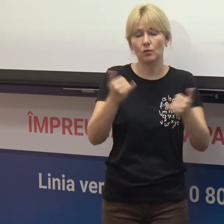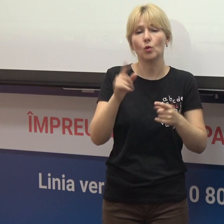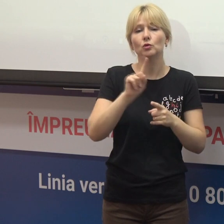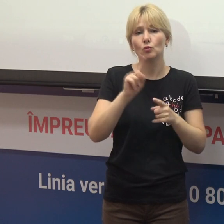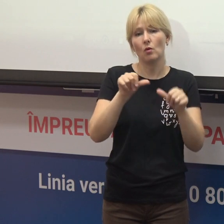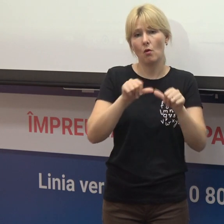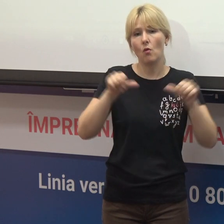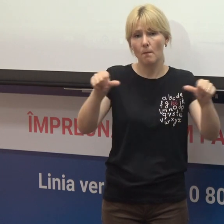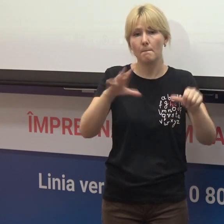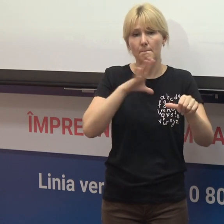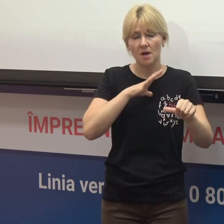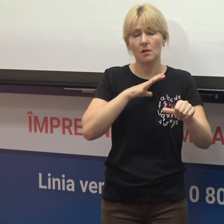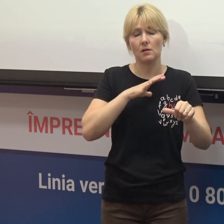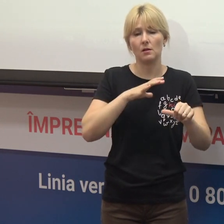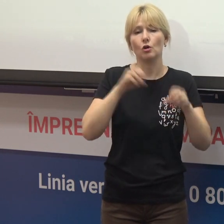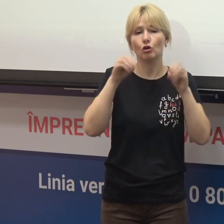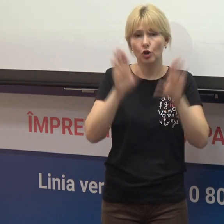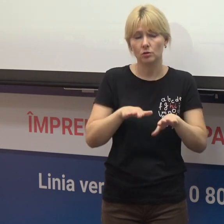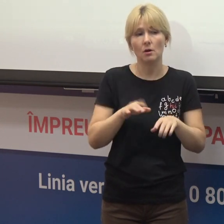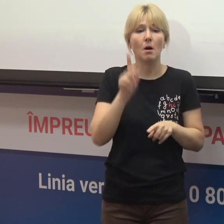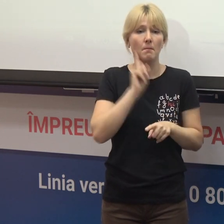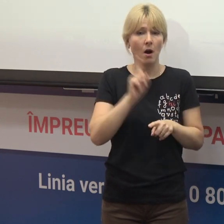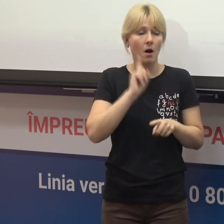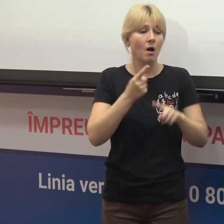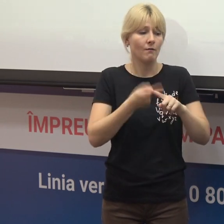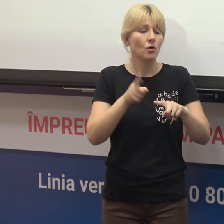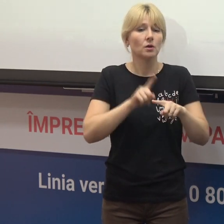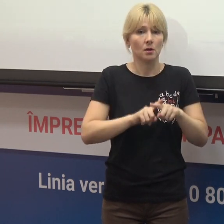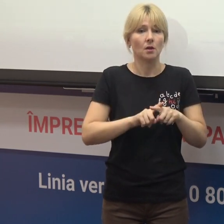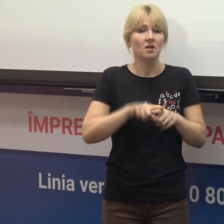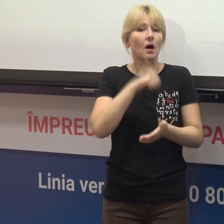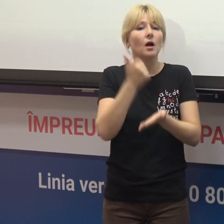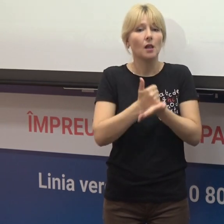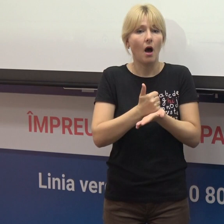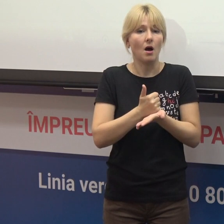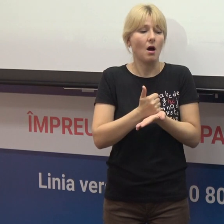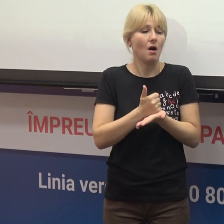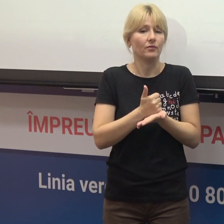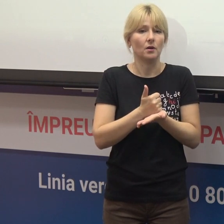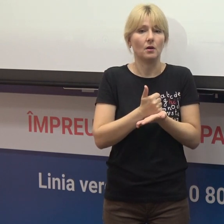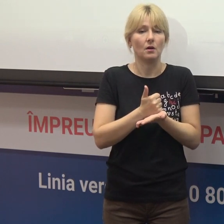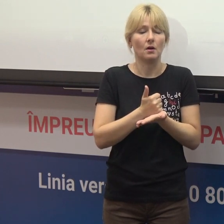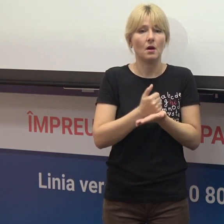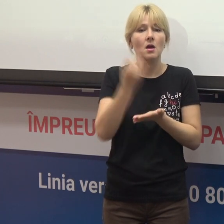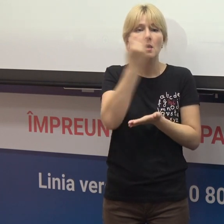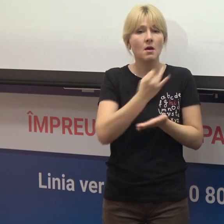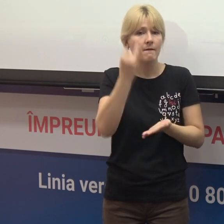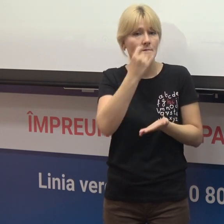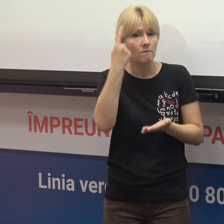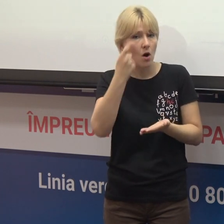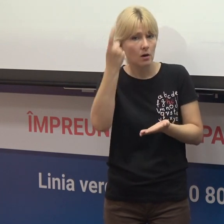către autorități. Deci, cam acestea sunt principalele prevederi care au